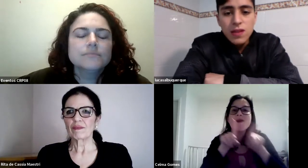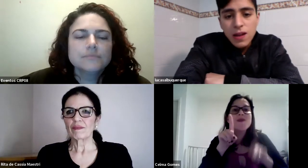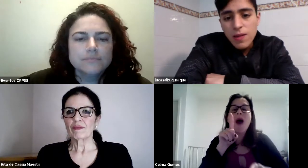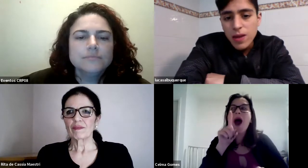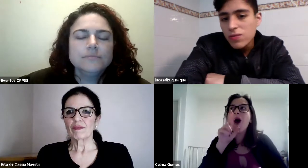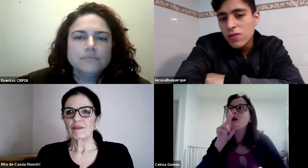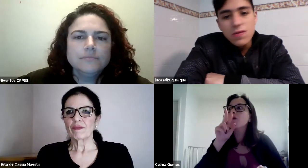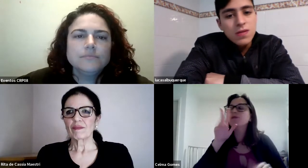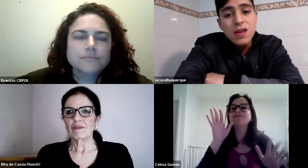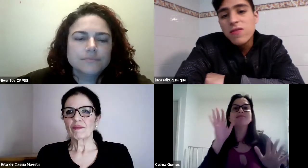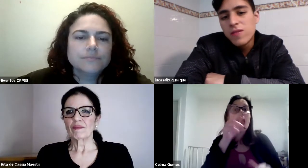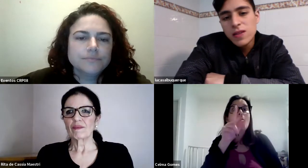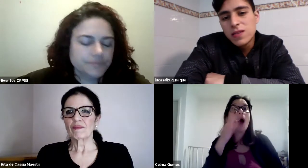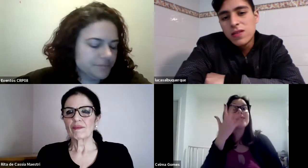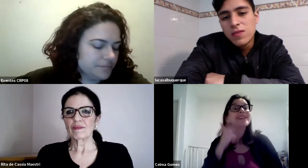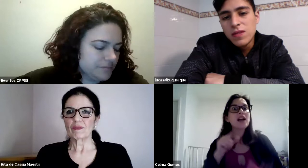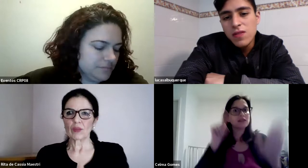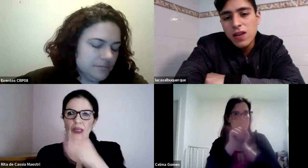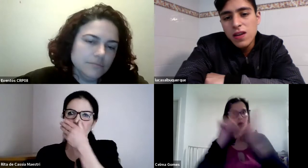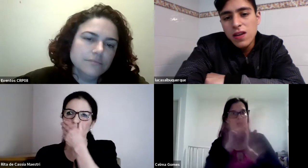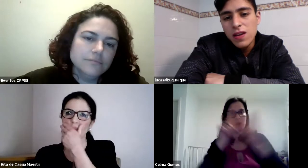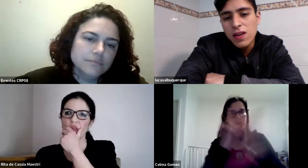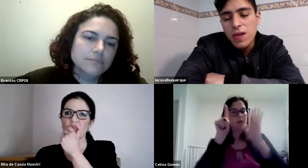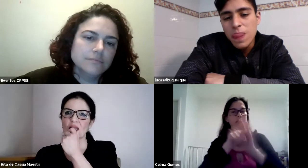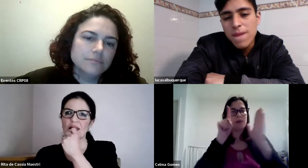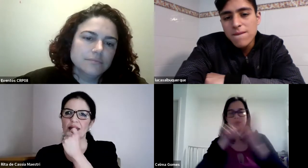um detalhamento da informação.